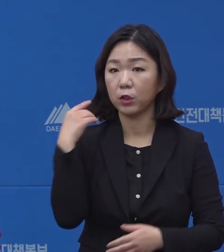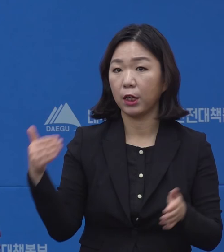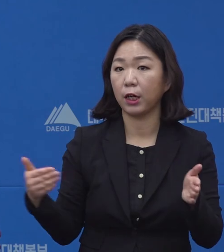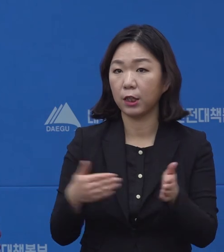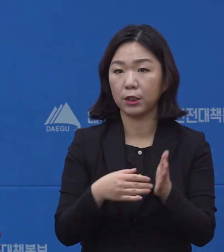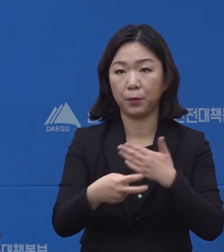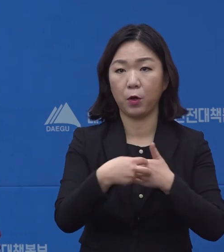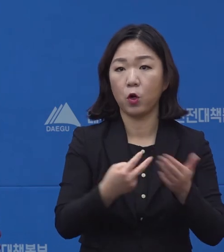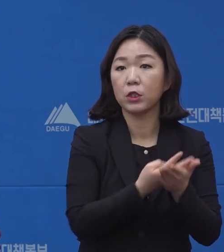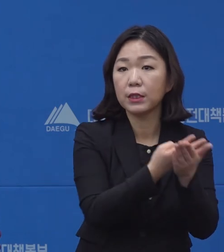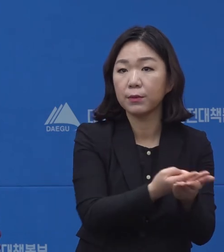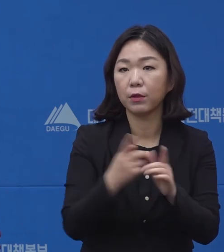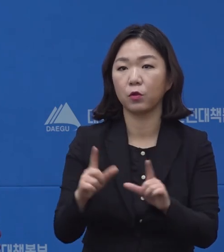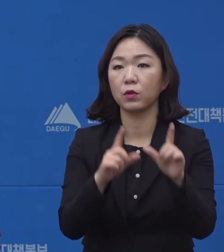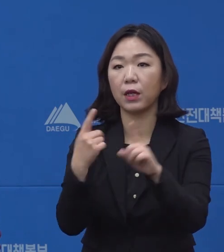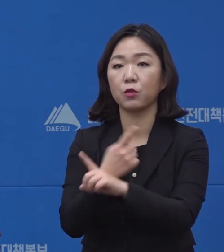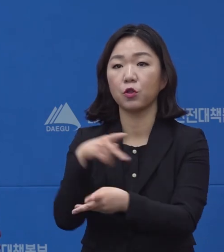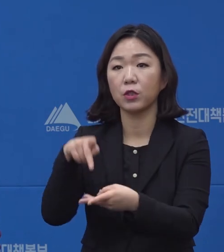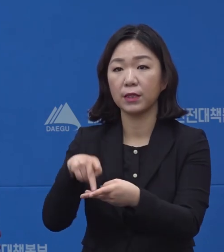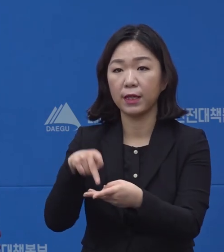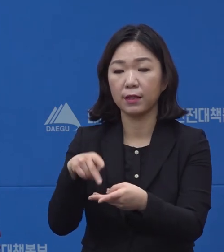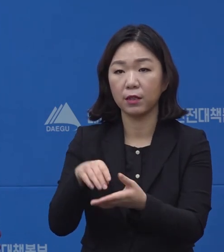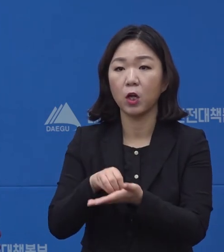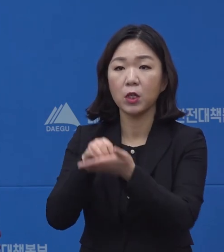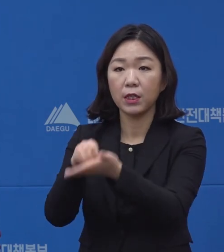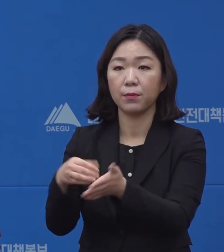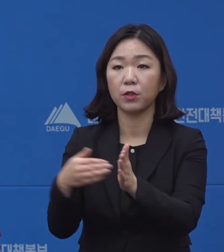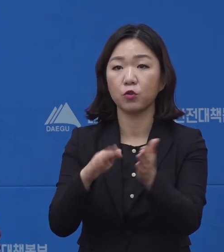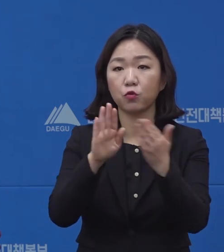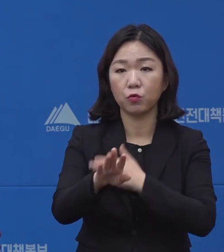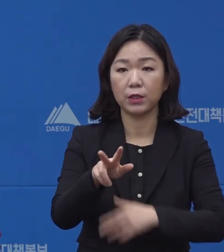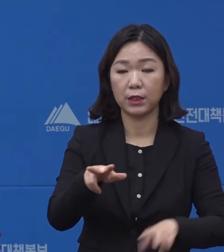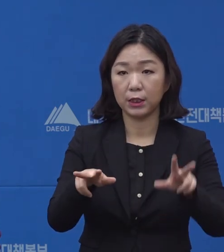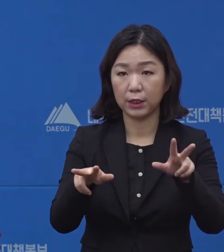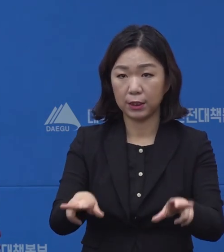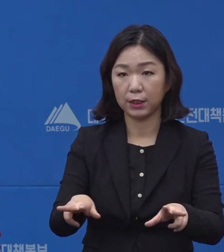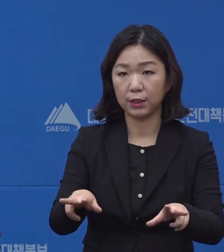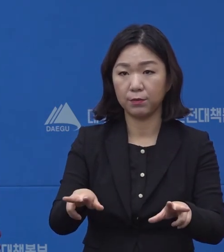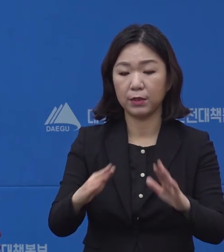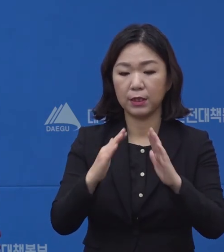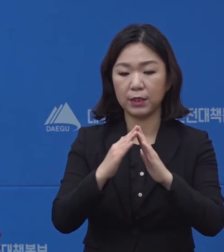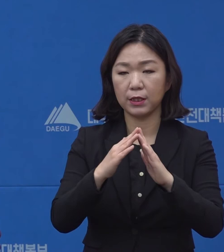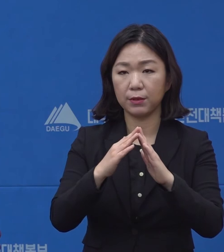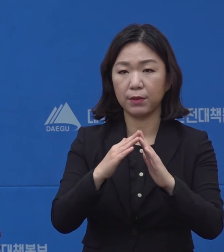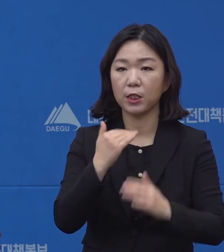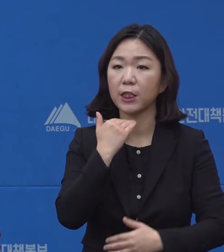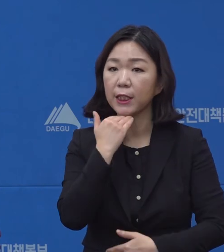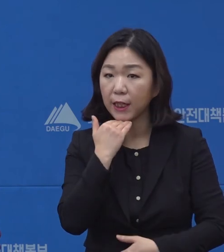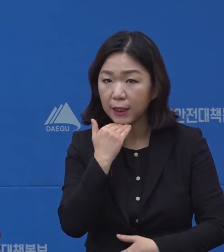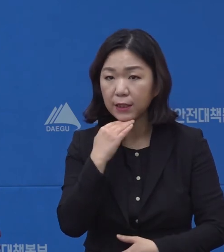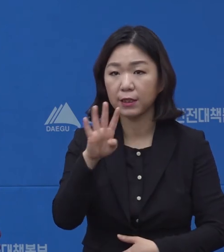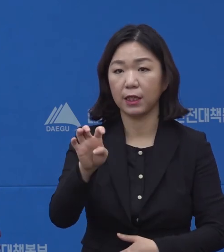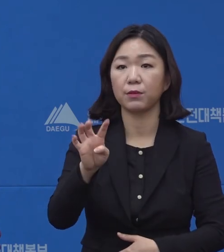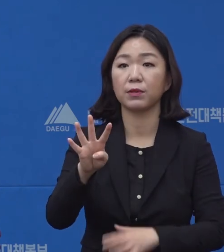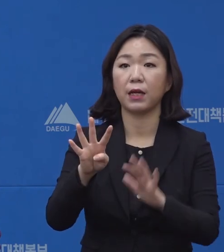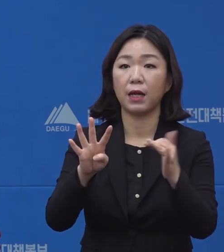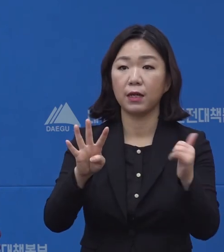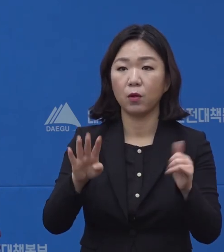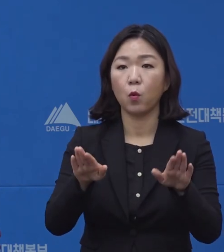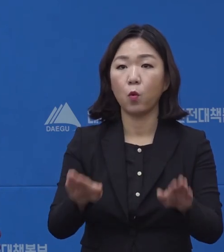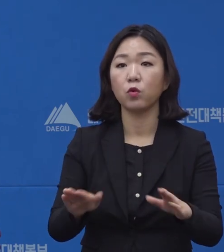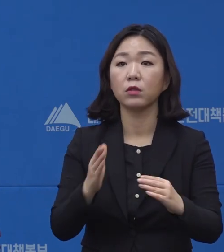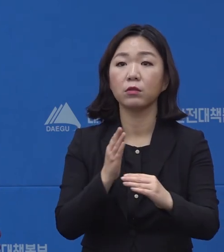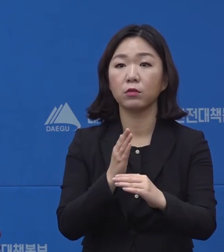입원, 생활치료센터 입원 조치 후 현재 자가에 입원 대기 중인 44명은 오늘